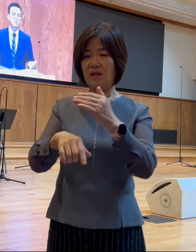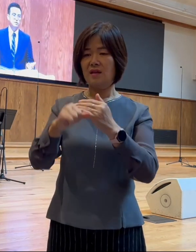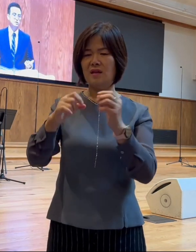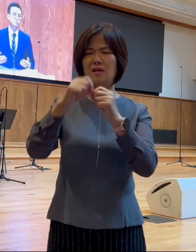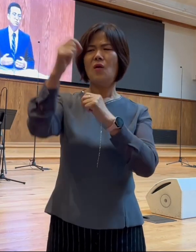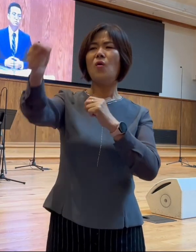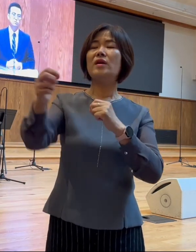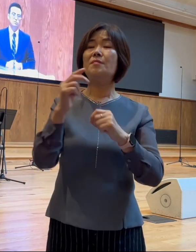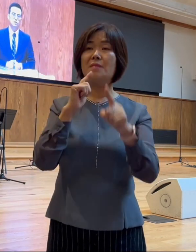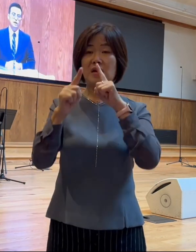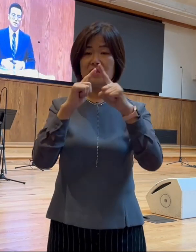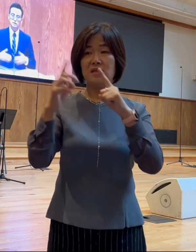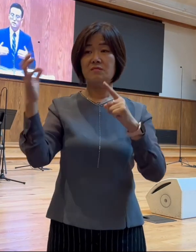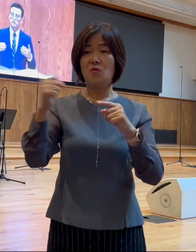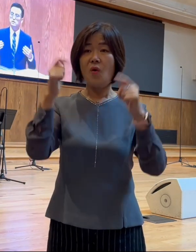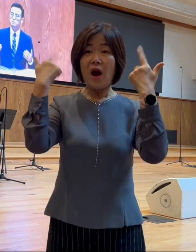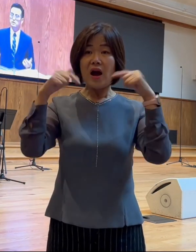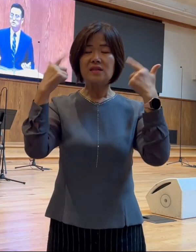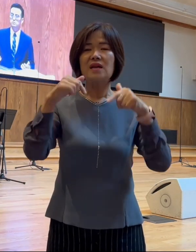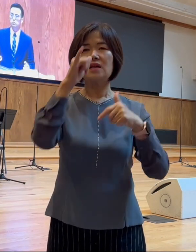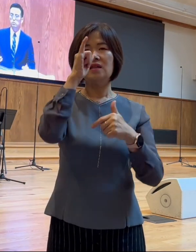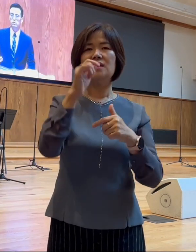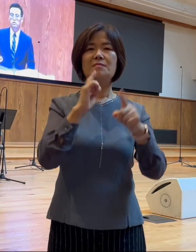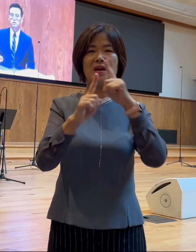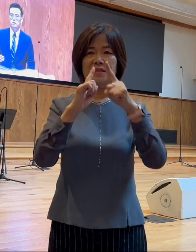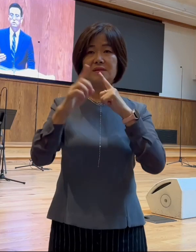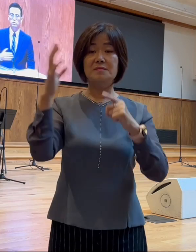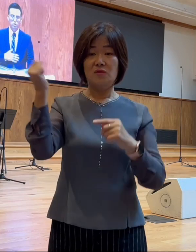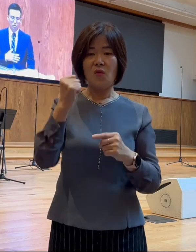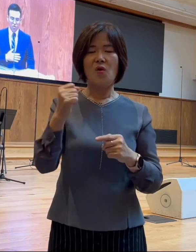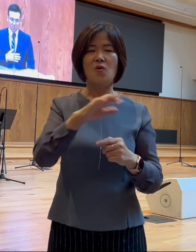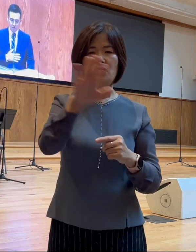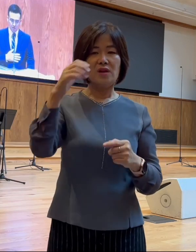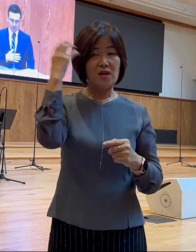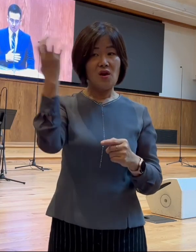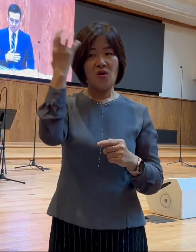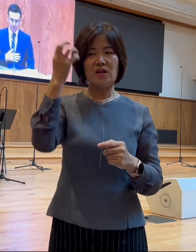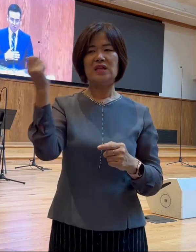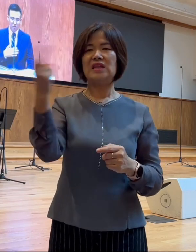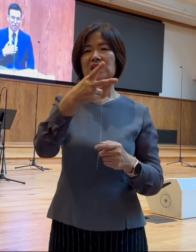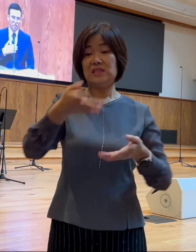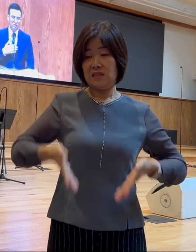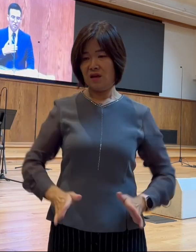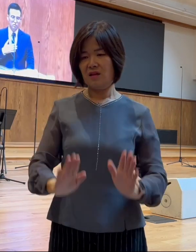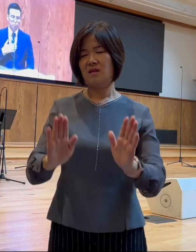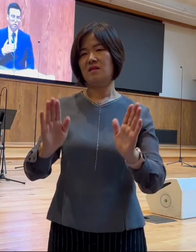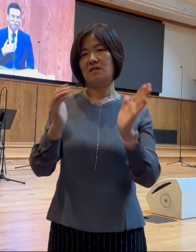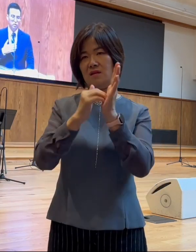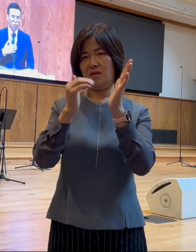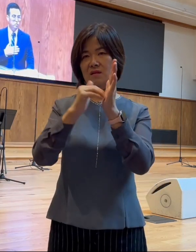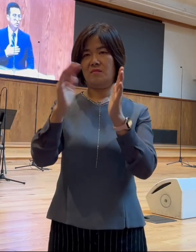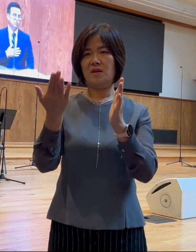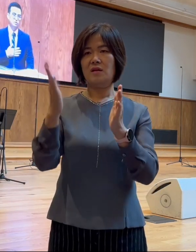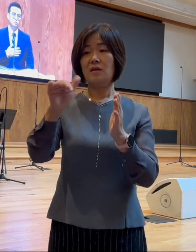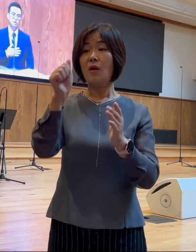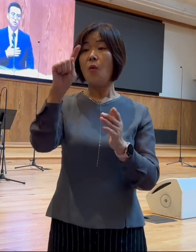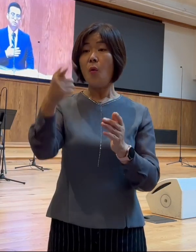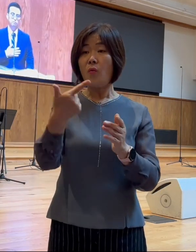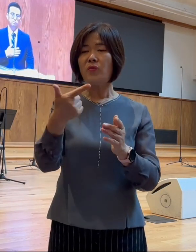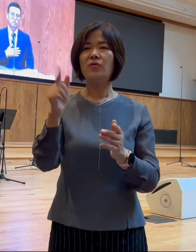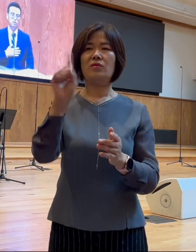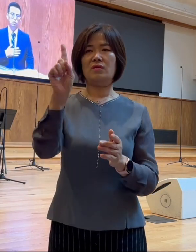영원한 말씀으로, 항상 있는 그 말씀으로 우리의 영이 거듭난 거예요. 근데 우리의 혼은